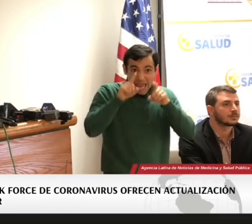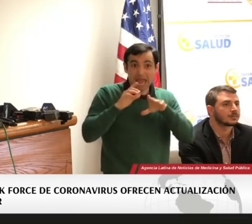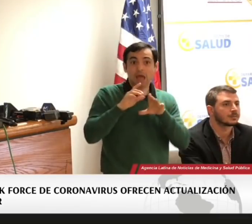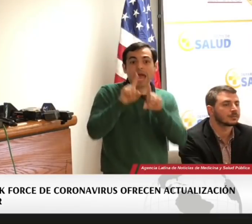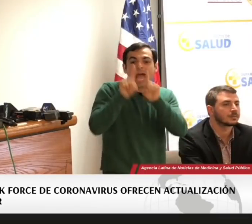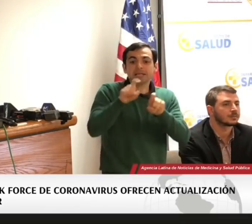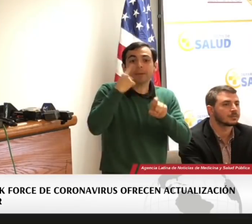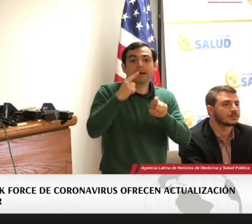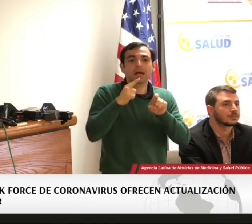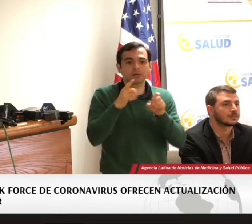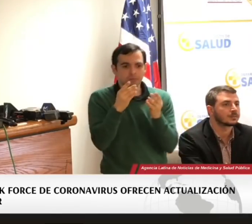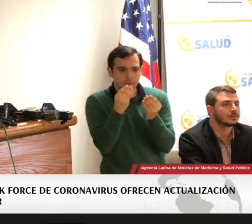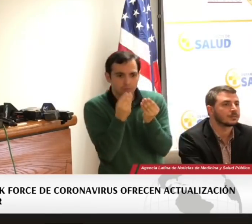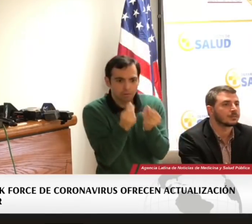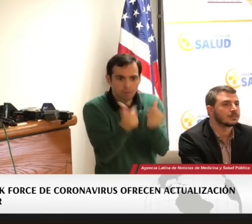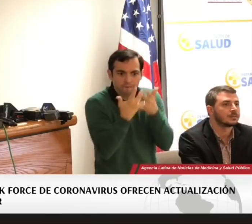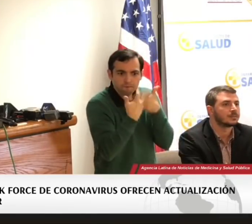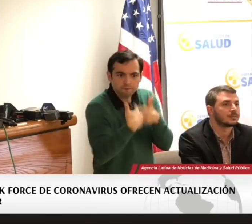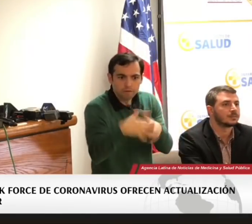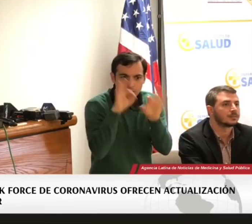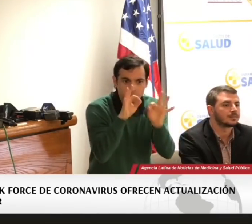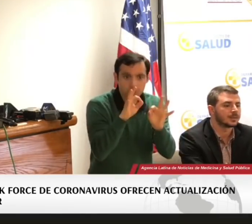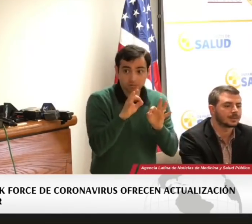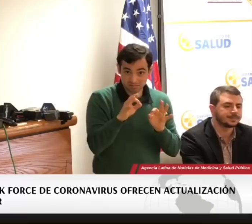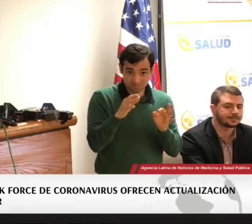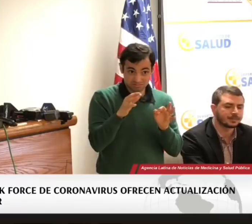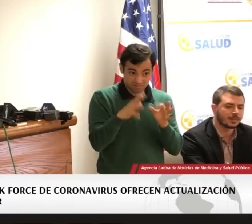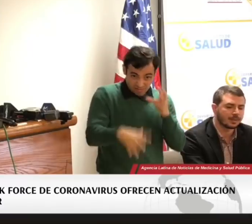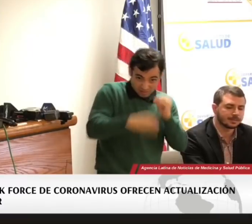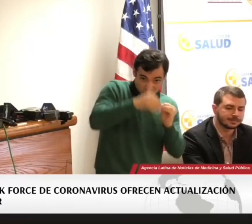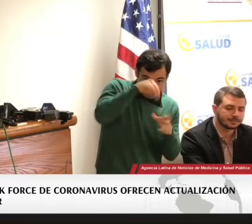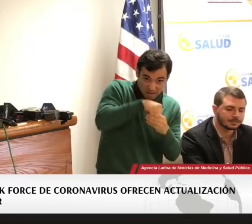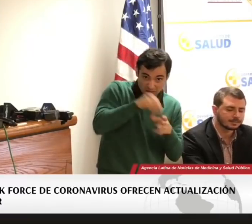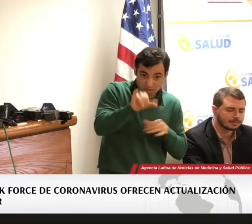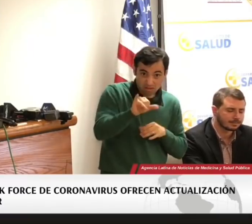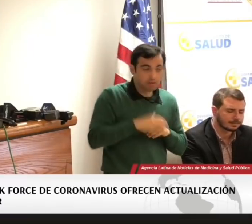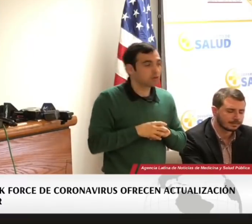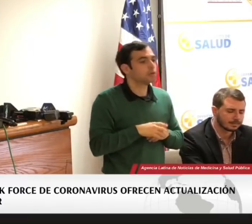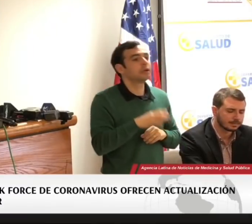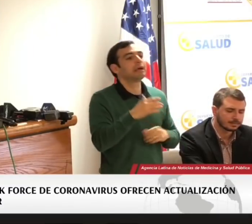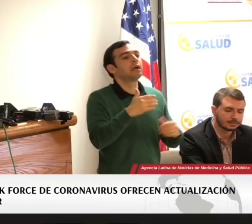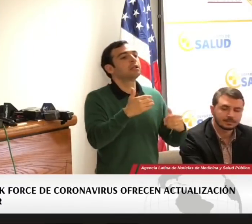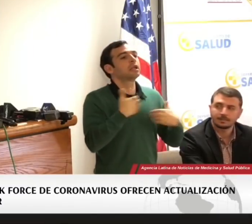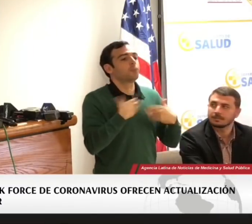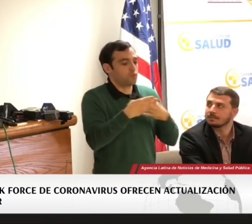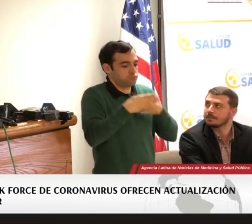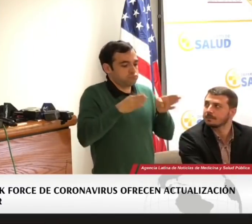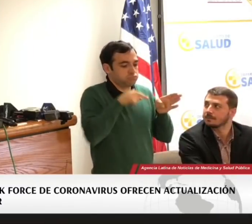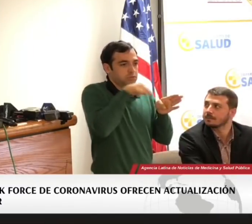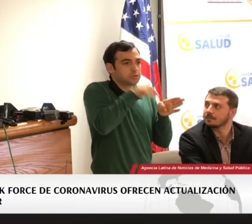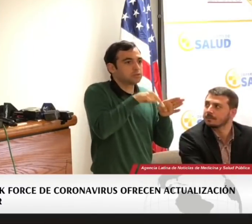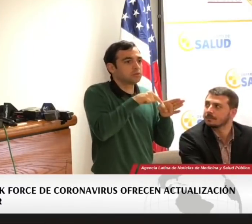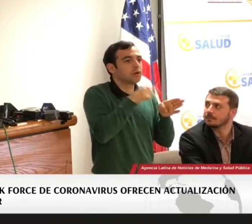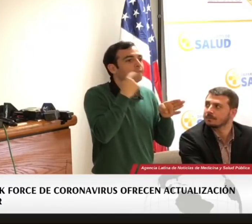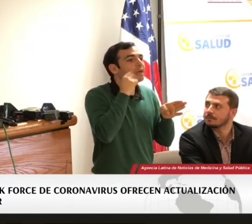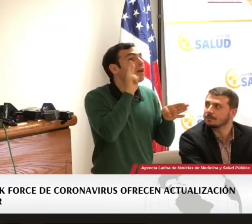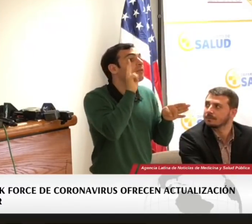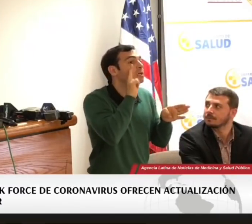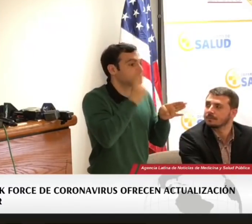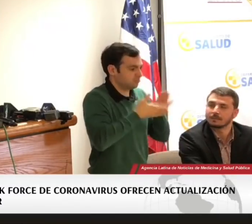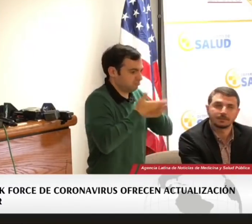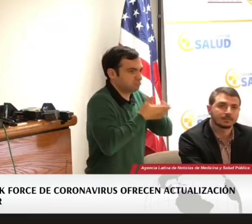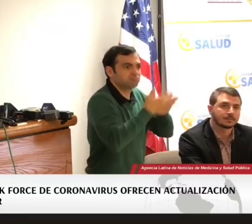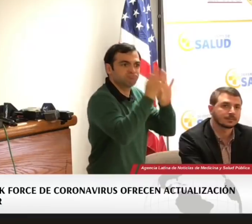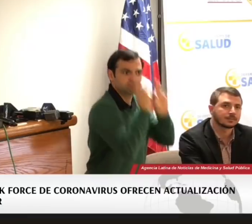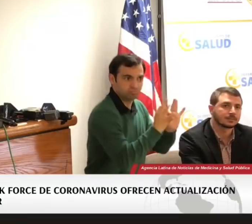tienen que hacer? Sí. ¿Eso entonces baja la muestra que se tienen que se pueden procesar? No, pero vienen unos reactivos que son para proficiencia y vienen unos